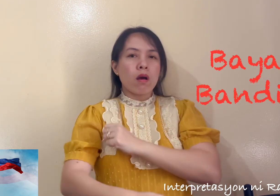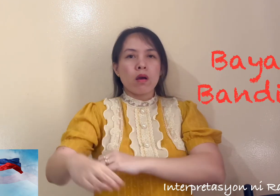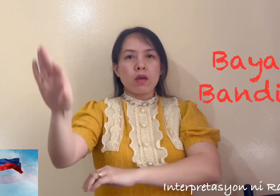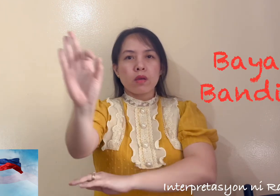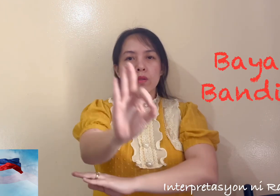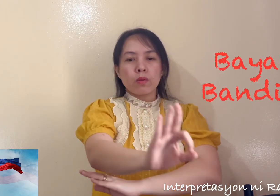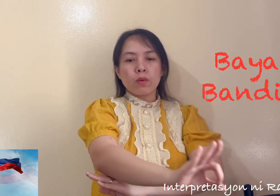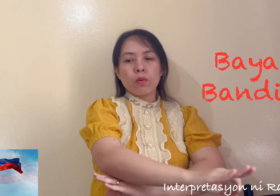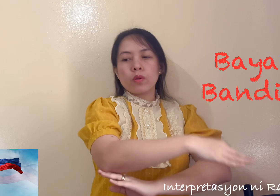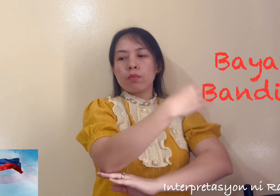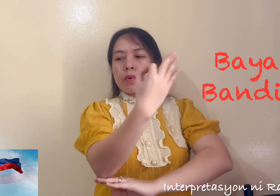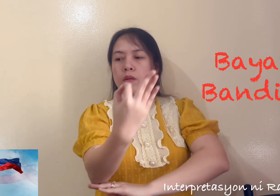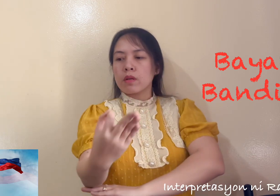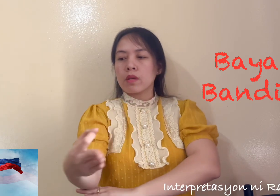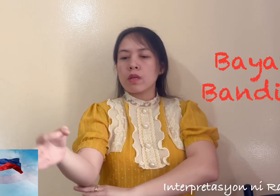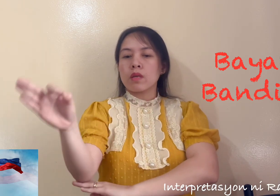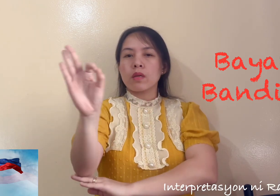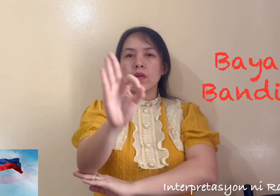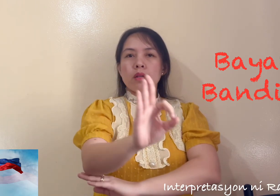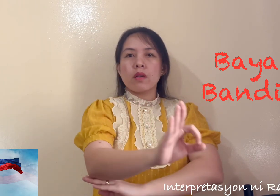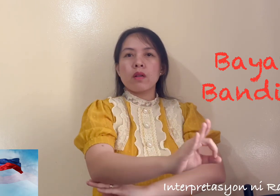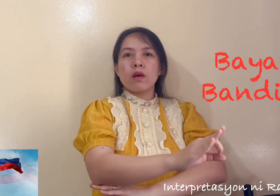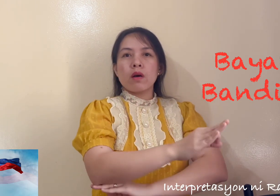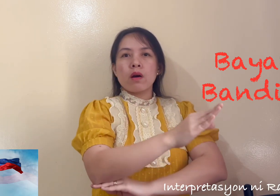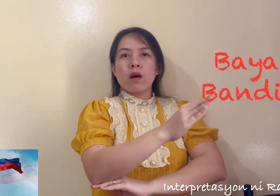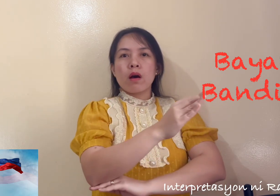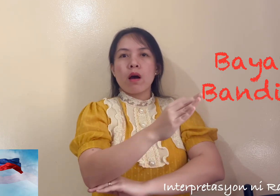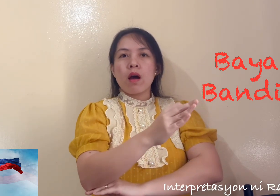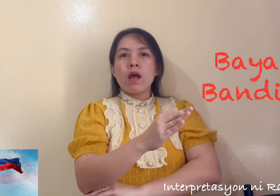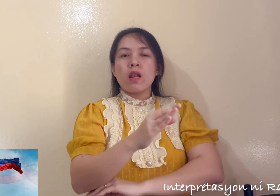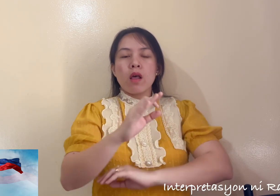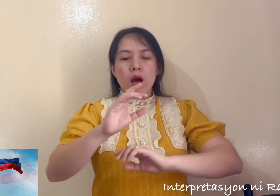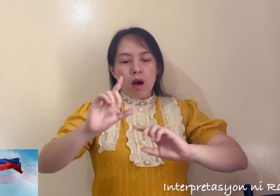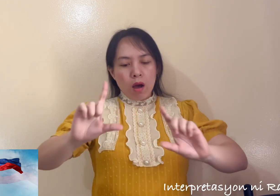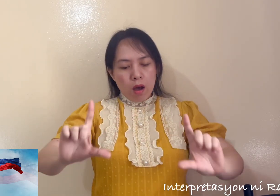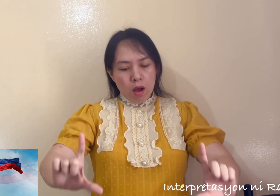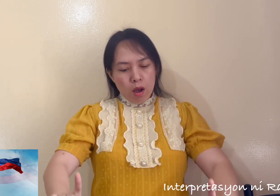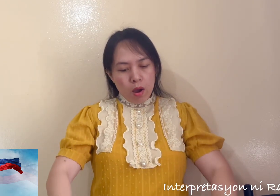Sa bayan ko't bandila,